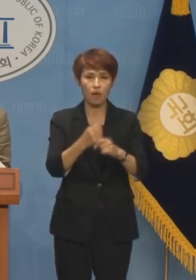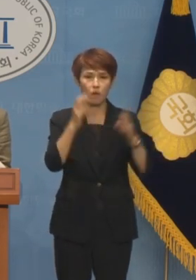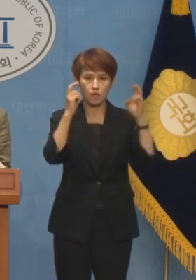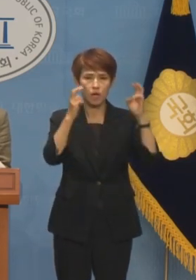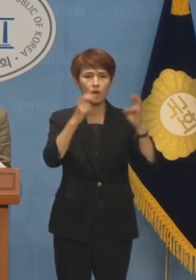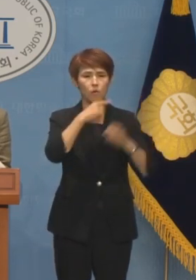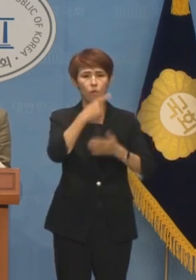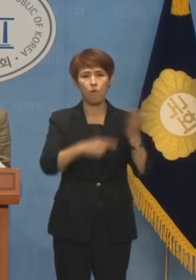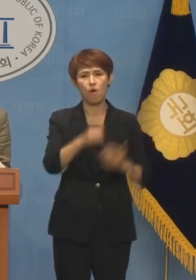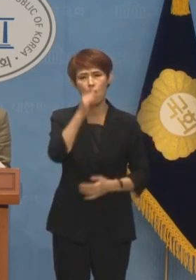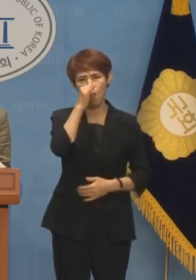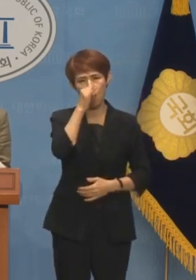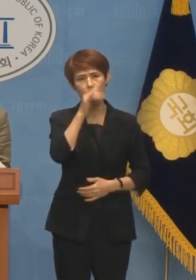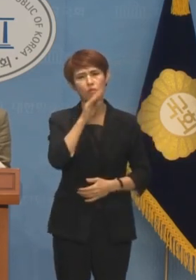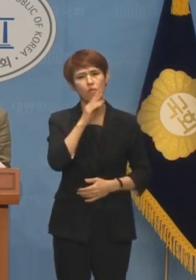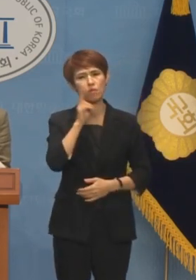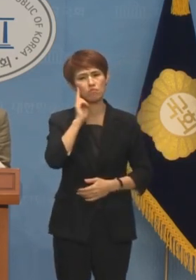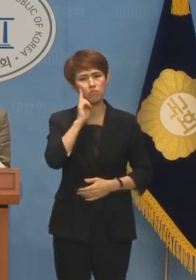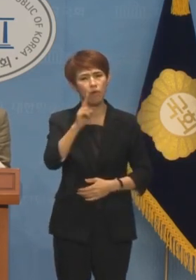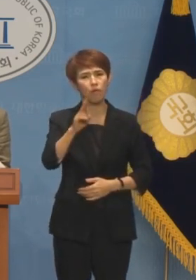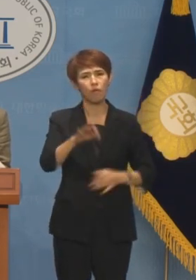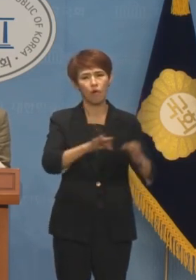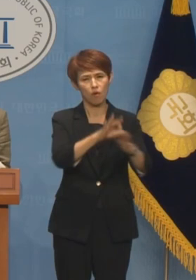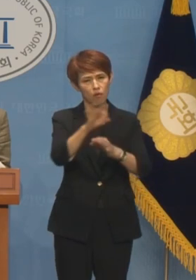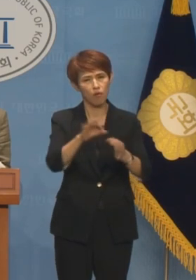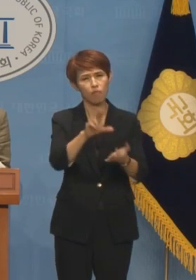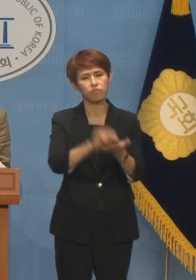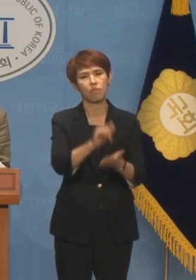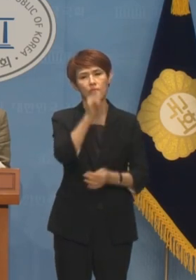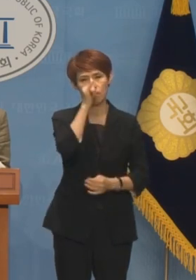있는 심각한 경영위기를 회사는 겪을 수